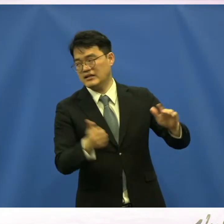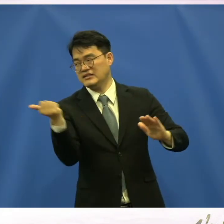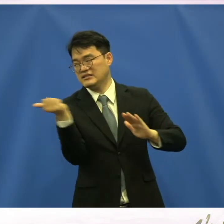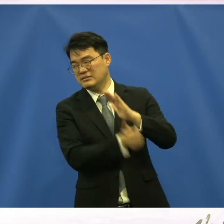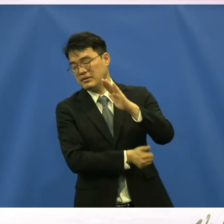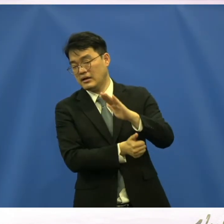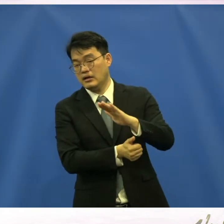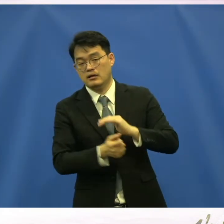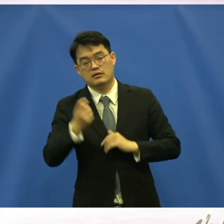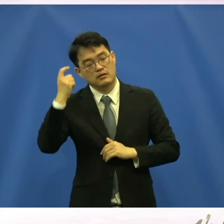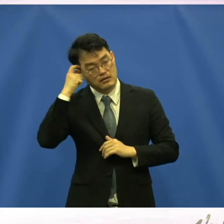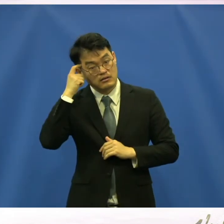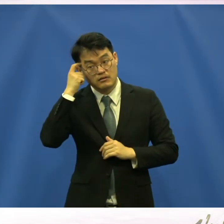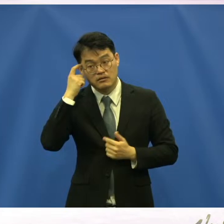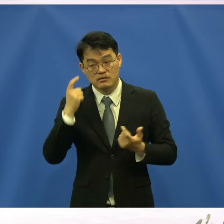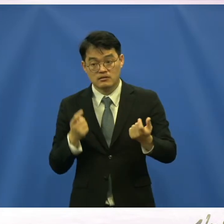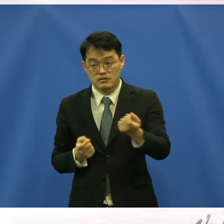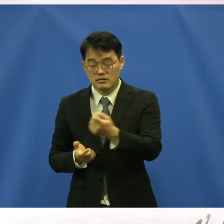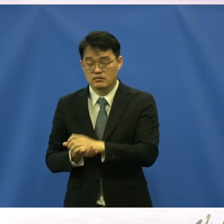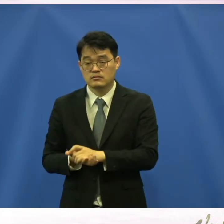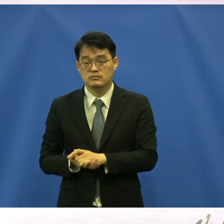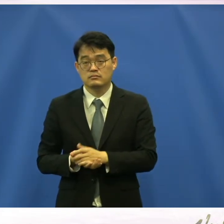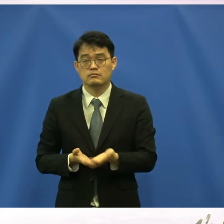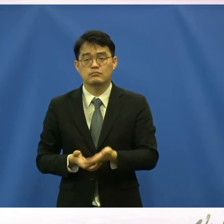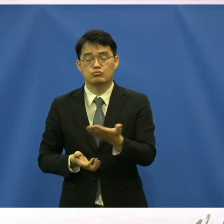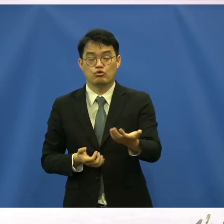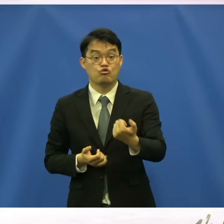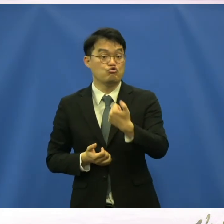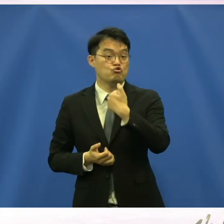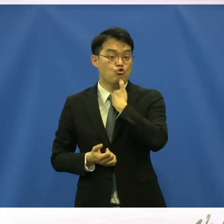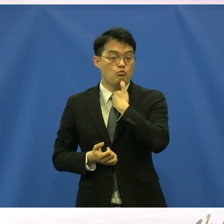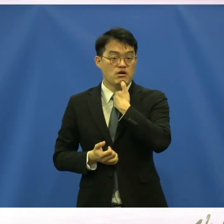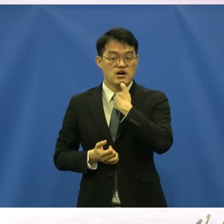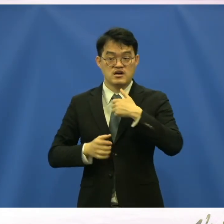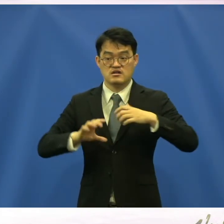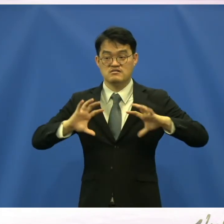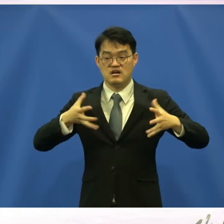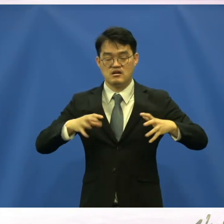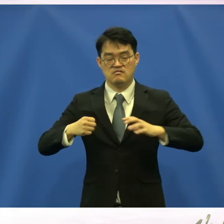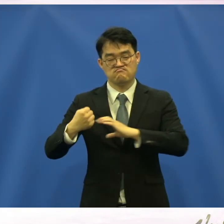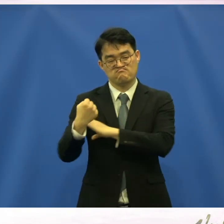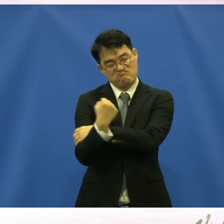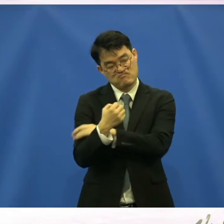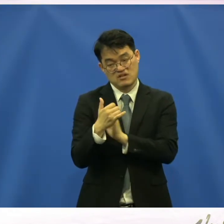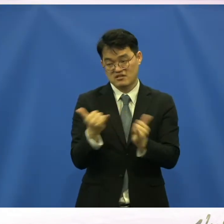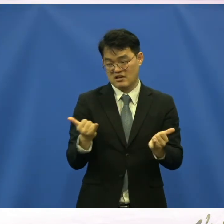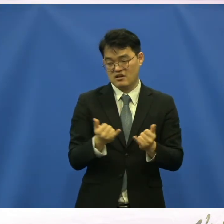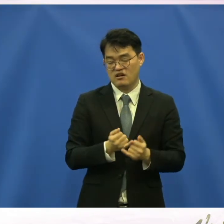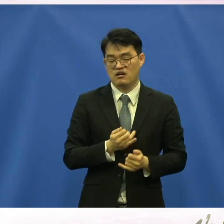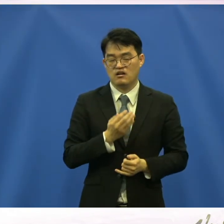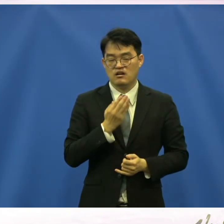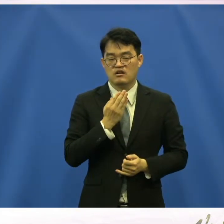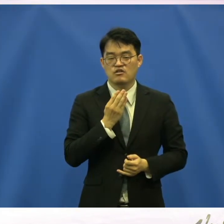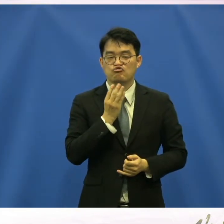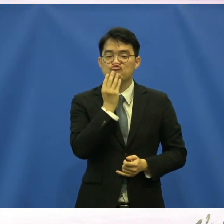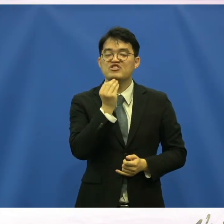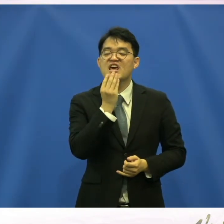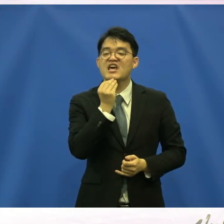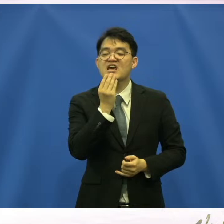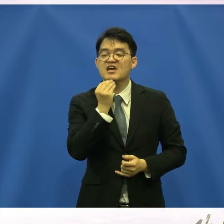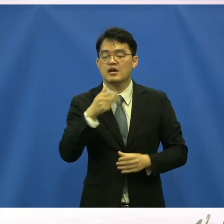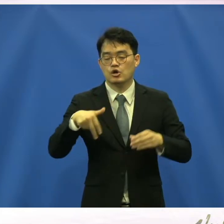십자가에 못 박혔을 때 로마의 권력자들은 그리고 유대의 종교 지도자들은 그들이 승리했다고